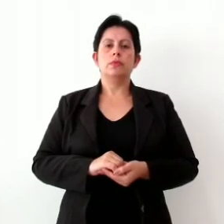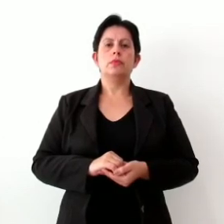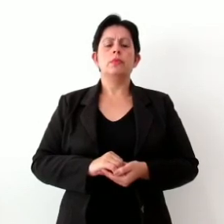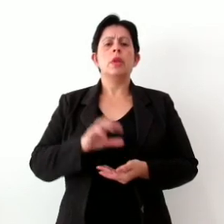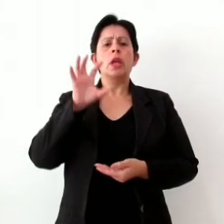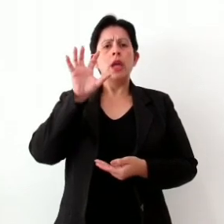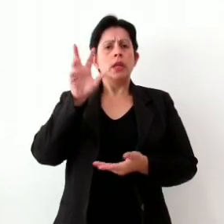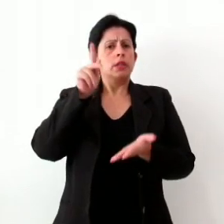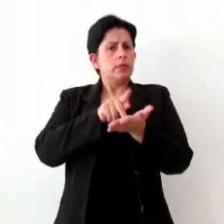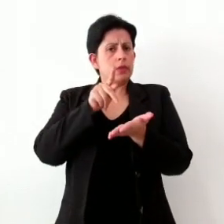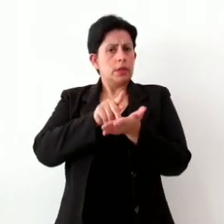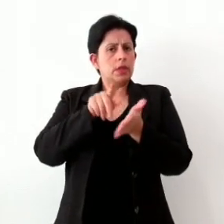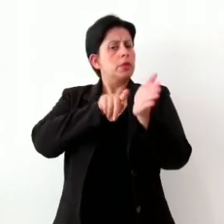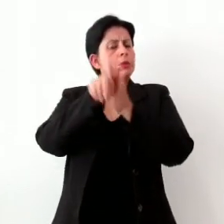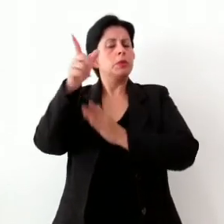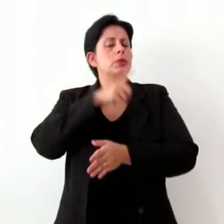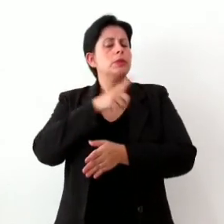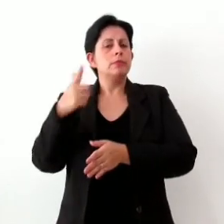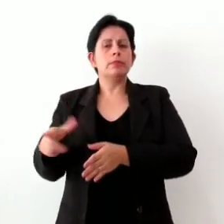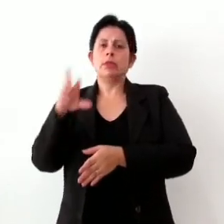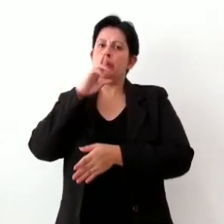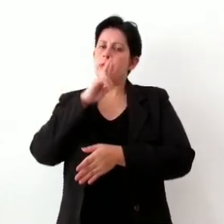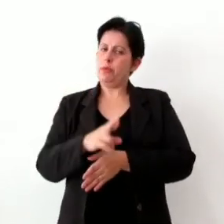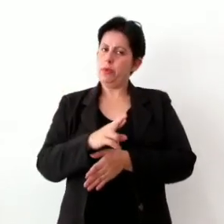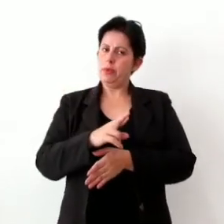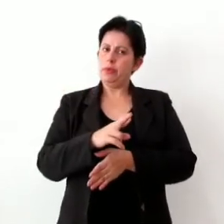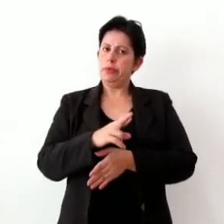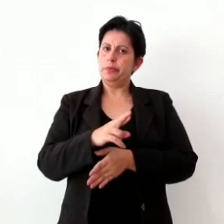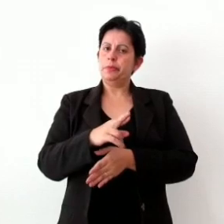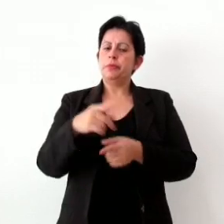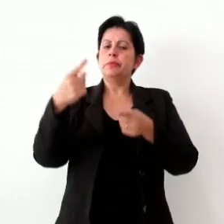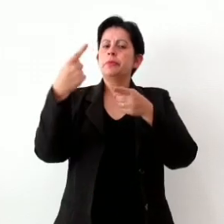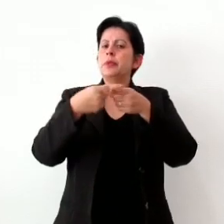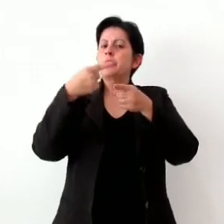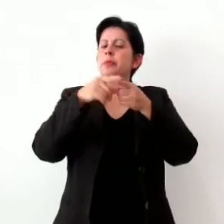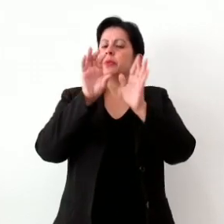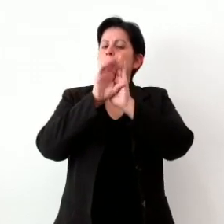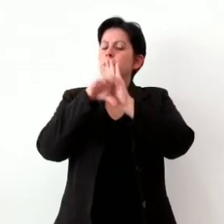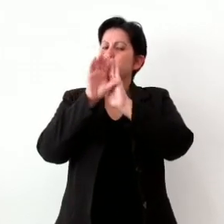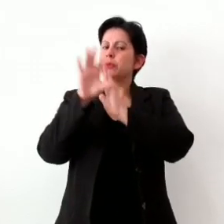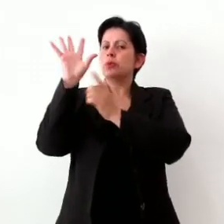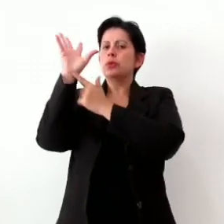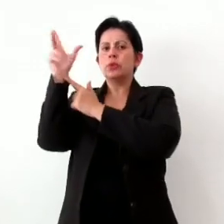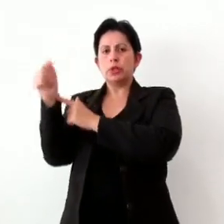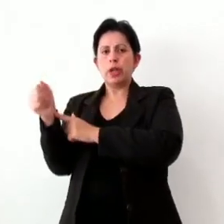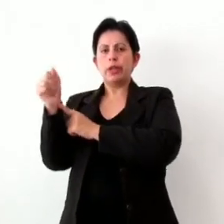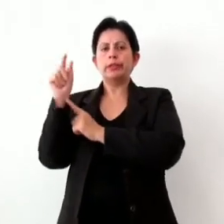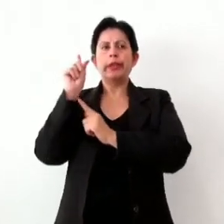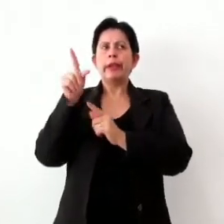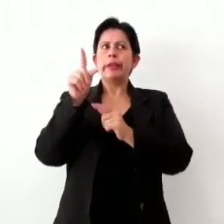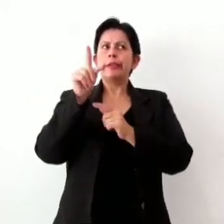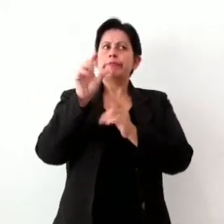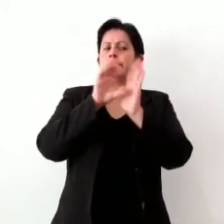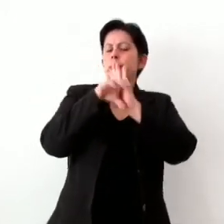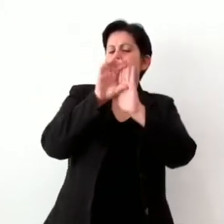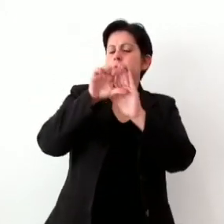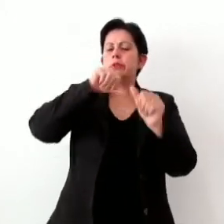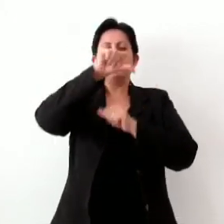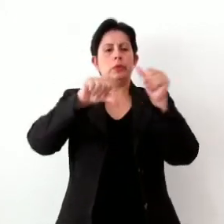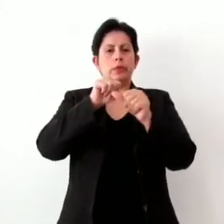Essa é, na verdade, uma pergunta sem resposta. Uma pergunta sem resposta porque o conceito de arte é um conceito mutável. Se a